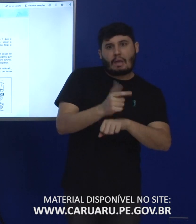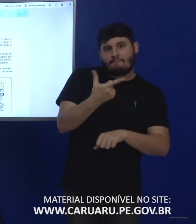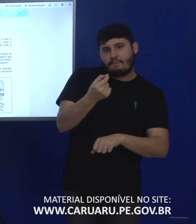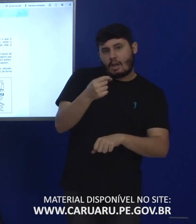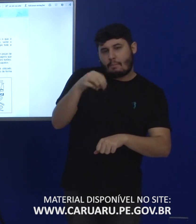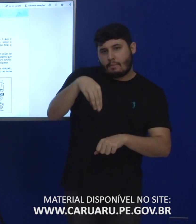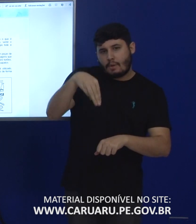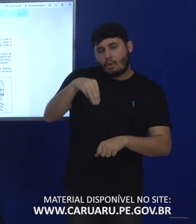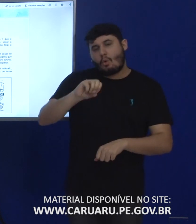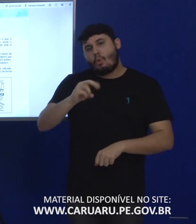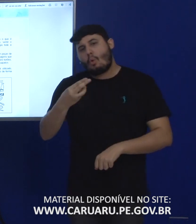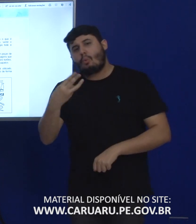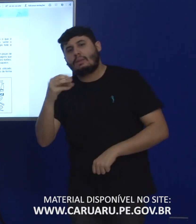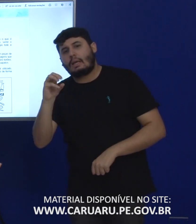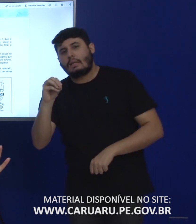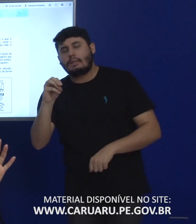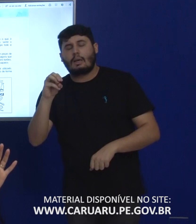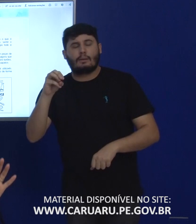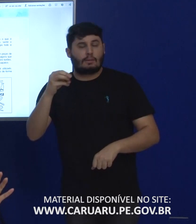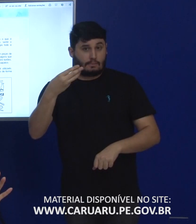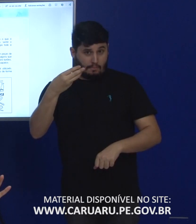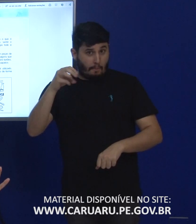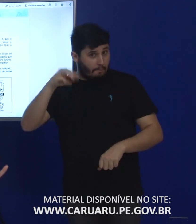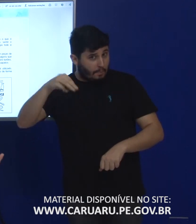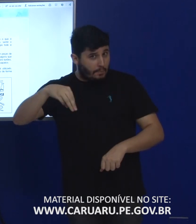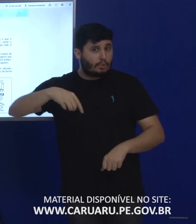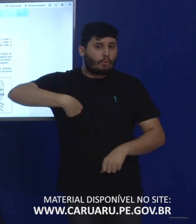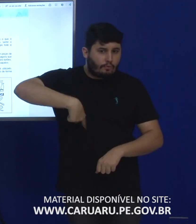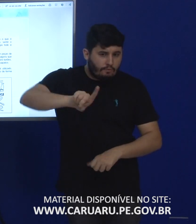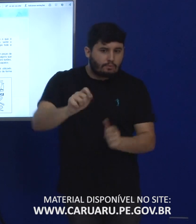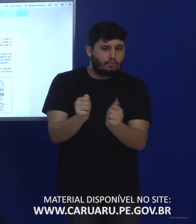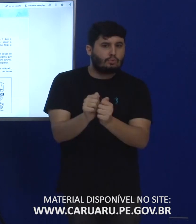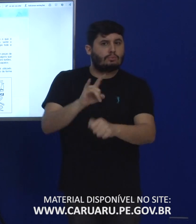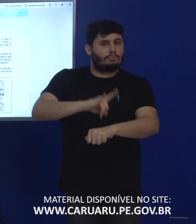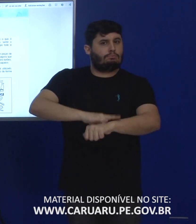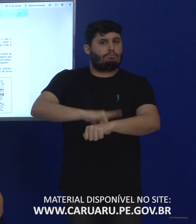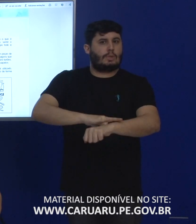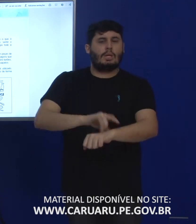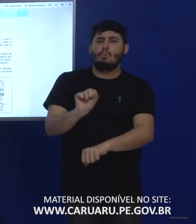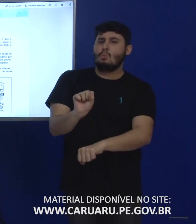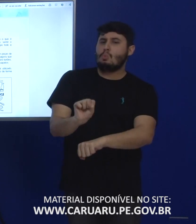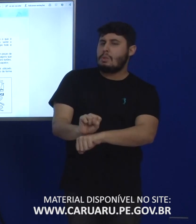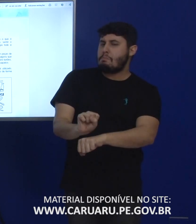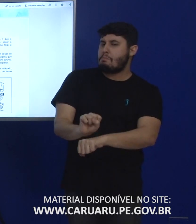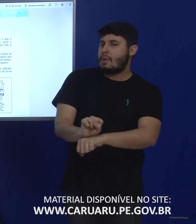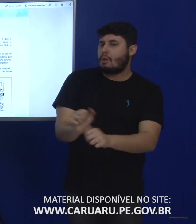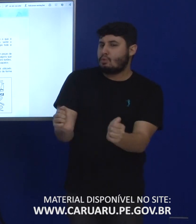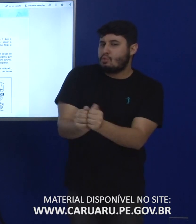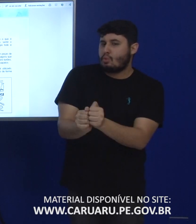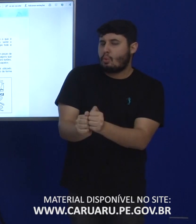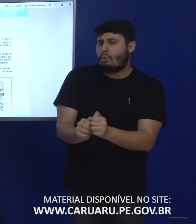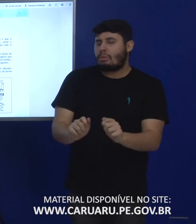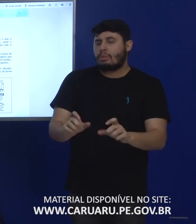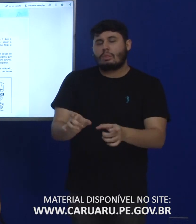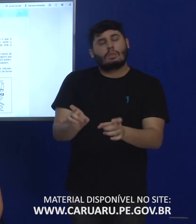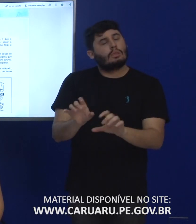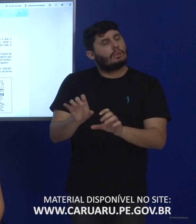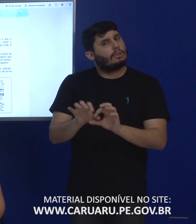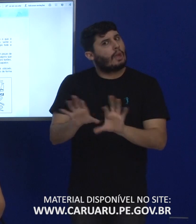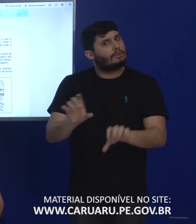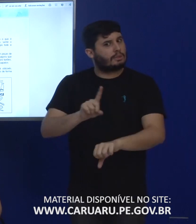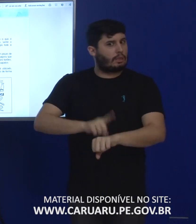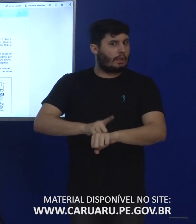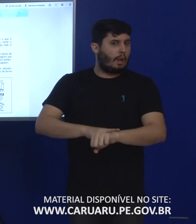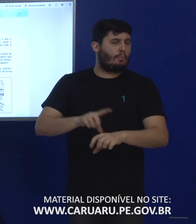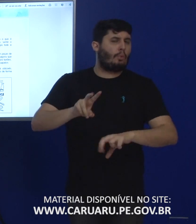30 minutos, leve ao banheiro, coloca no vaso, espera um pouco, dá um tempo suficiente para essa criança fazer